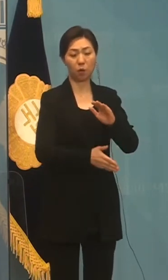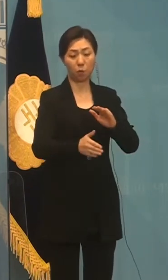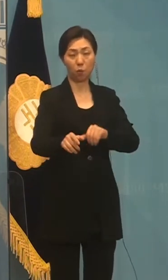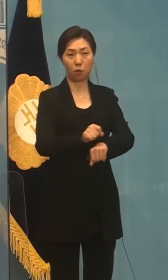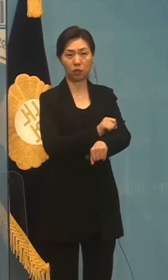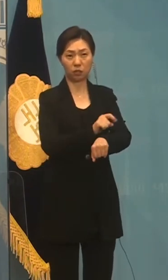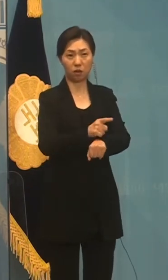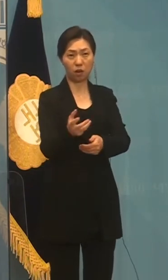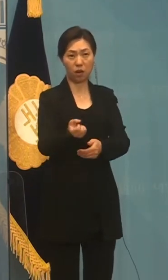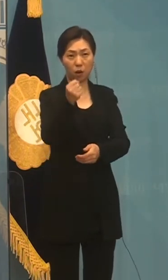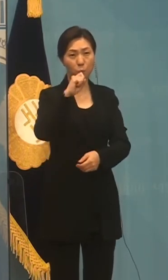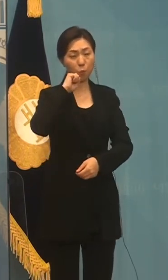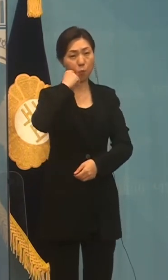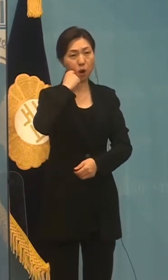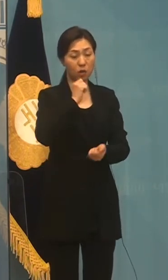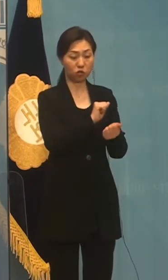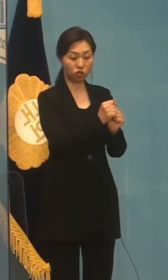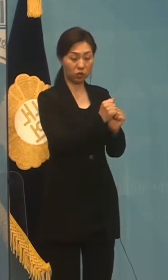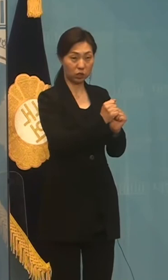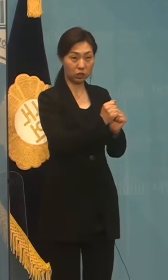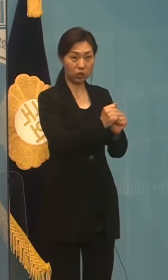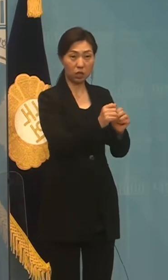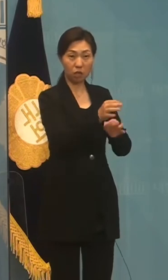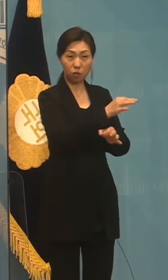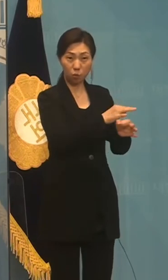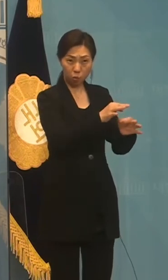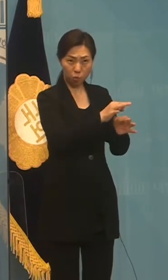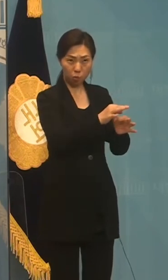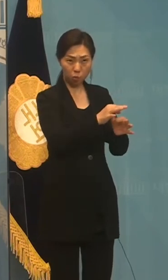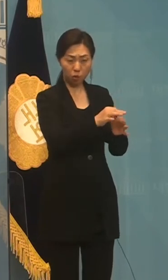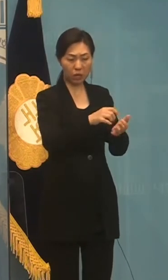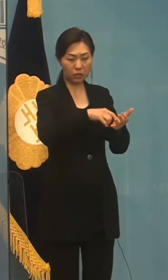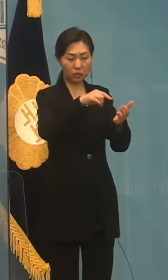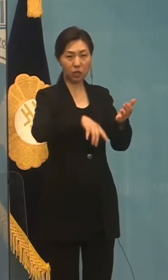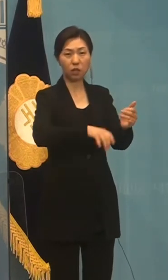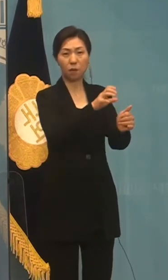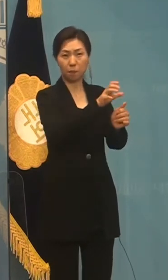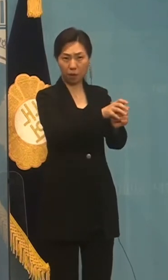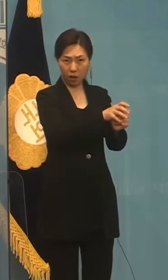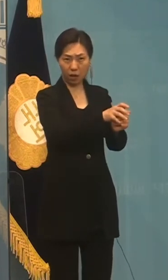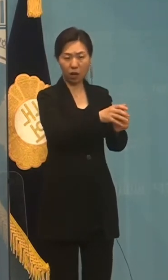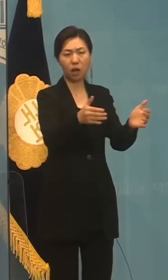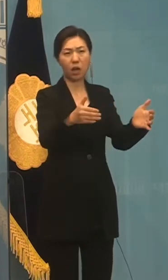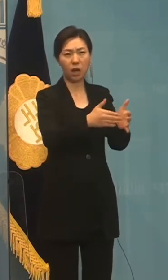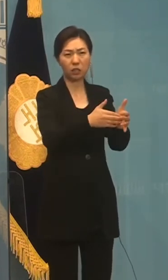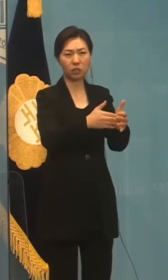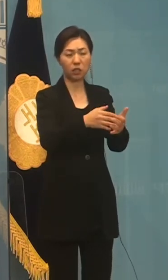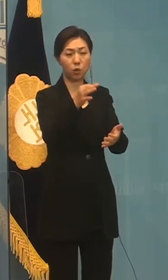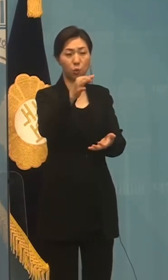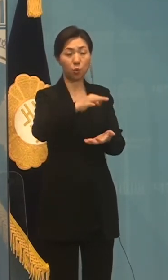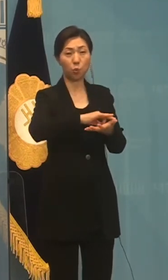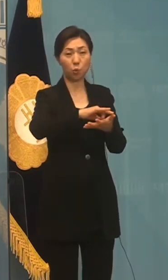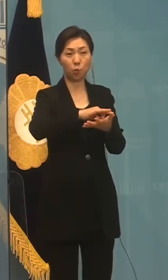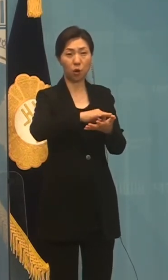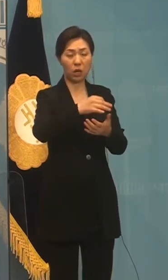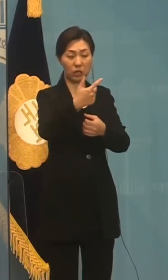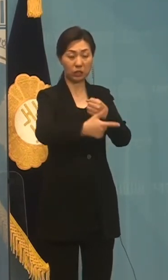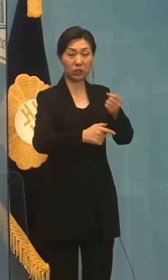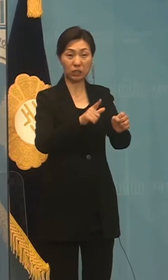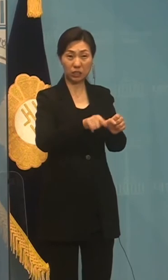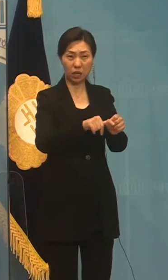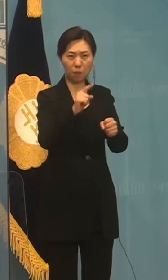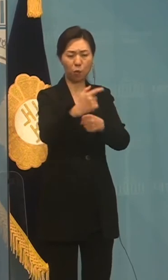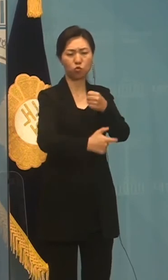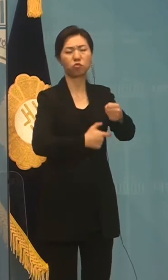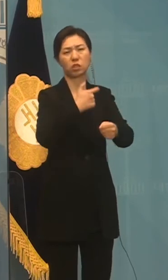우리 주식시장도 정식으로 과세 계획을 수립하기까지 무려 60년의 시간이 걸렸고 그간